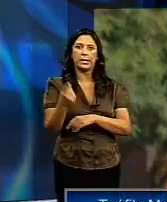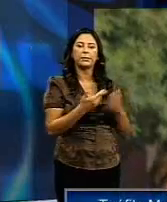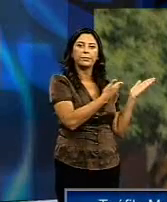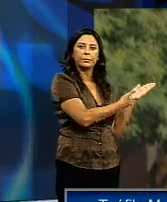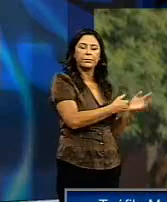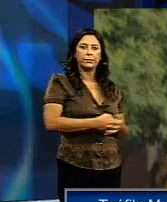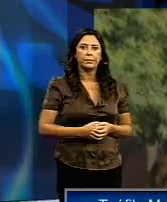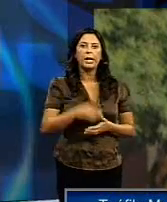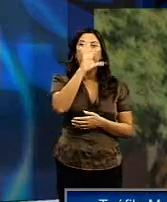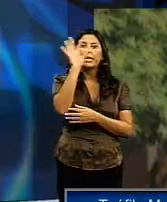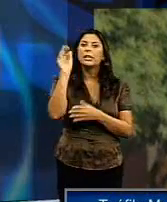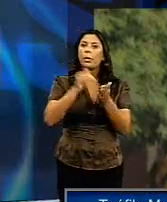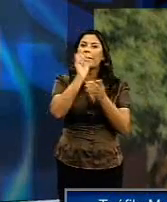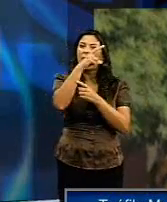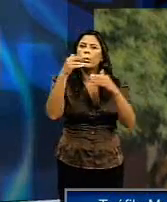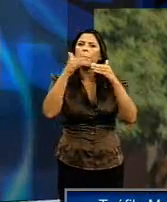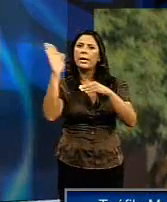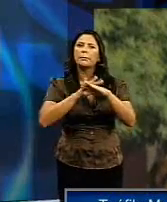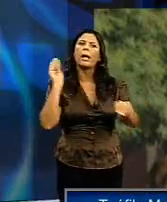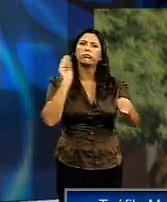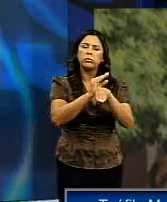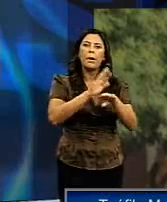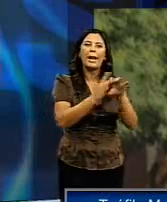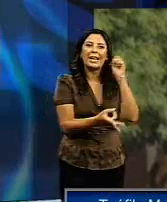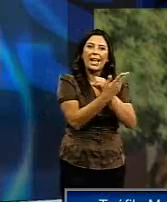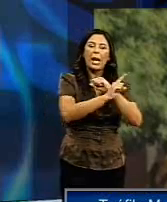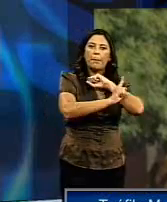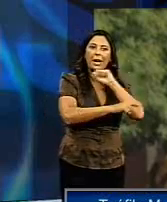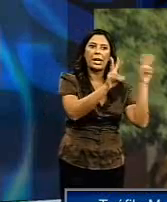hemos invertido en poner nuevos parques